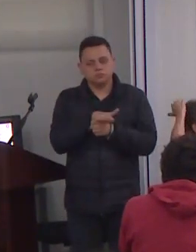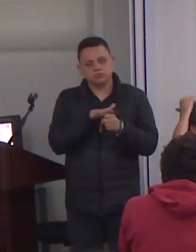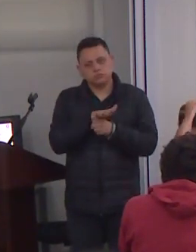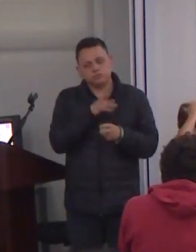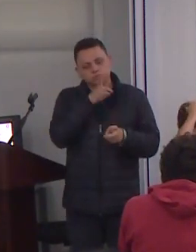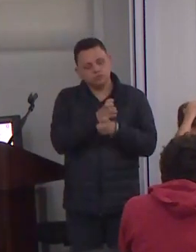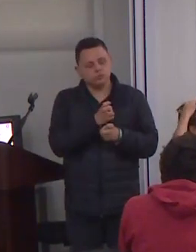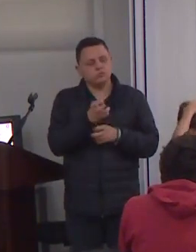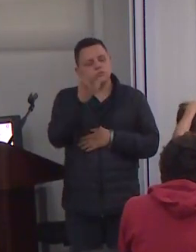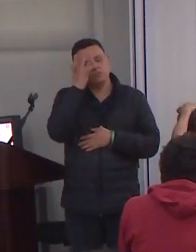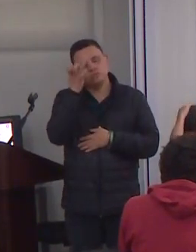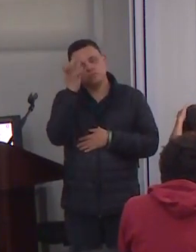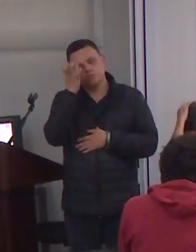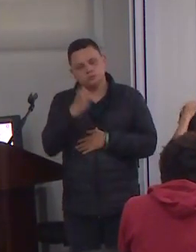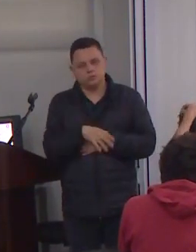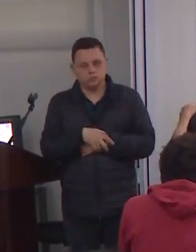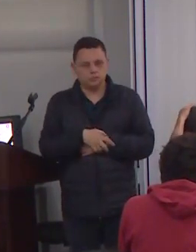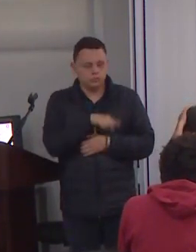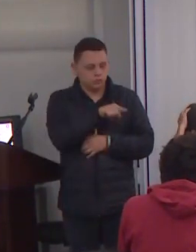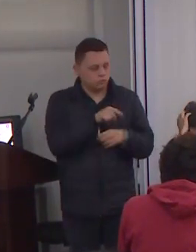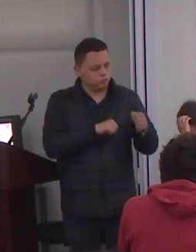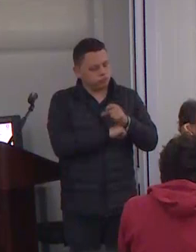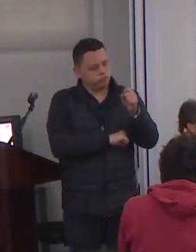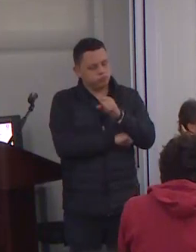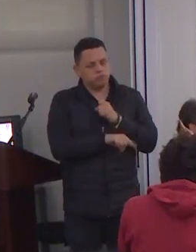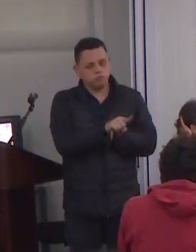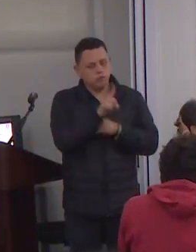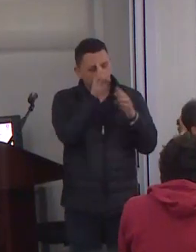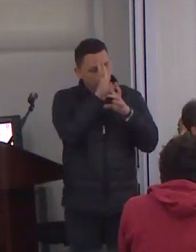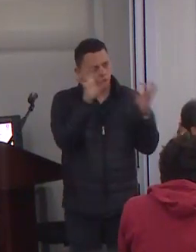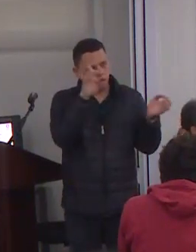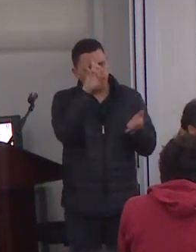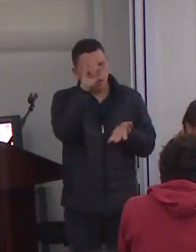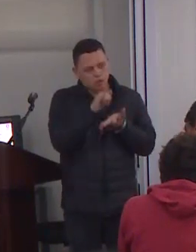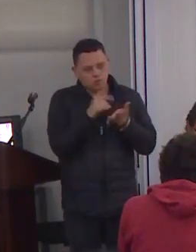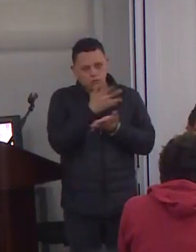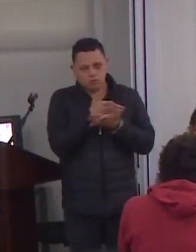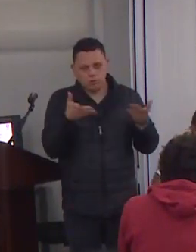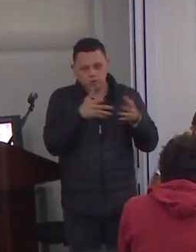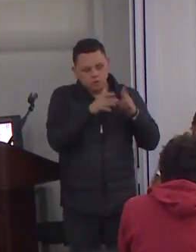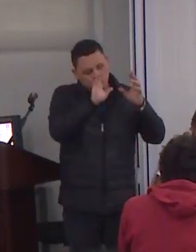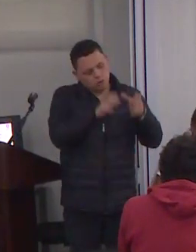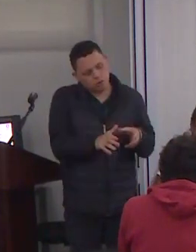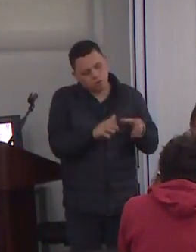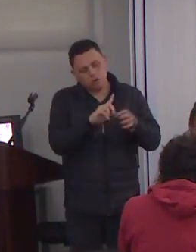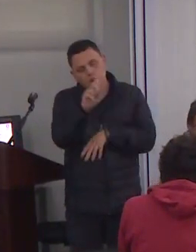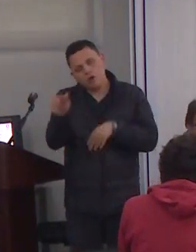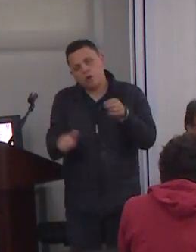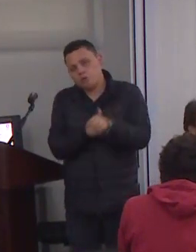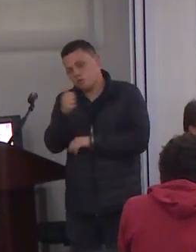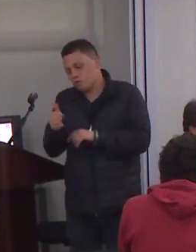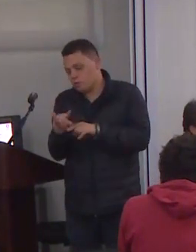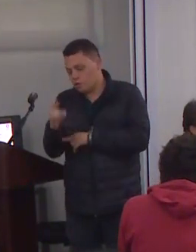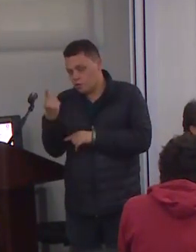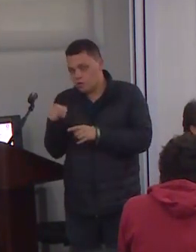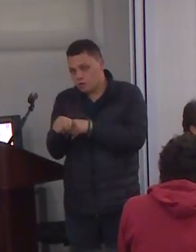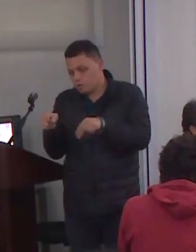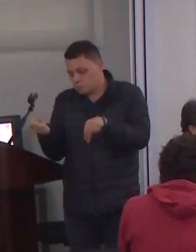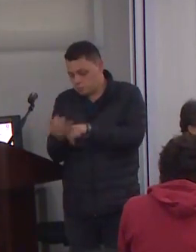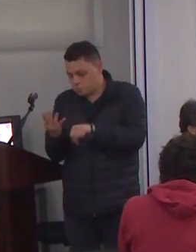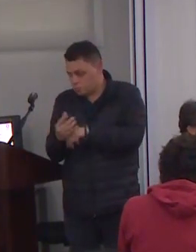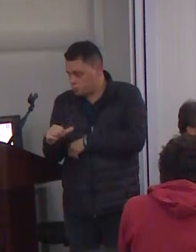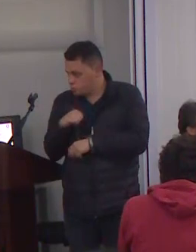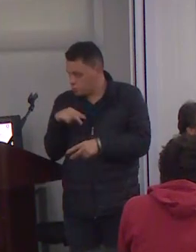porque por un lado se refuerzan los imaginarios dentro del aula de clase y por otro lado si el docente no tiene las